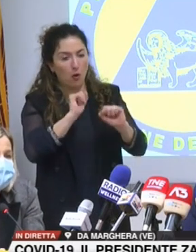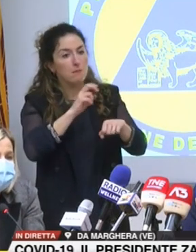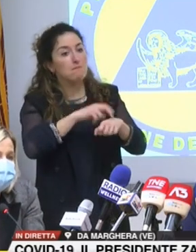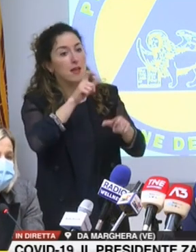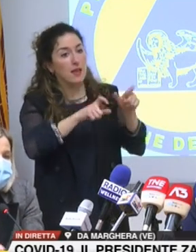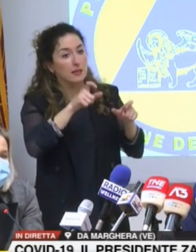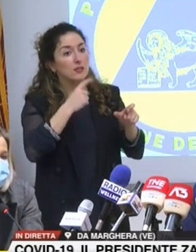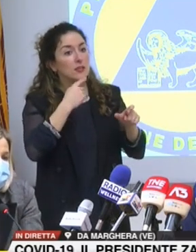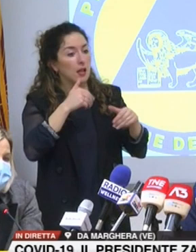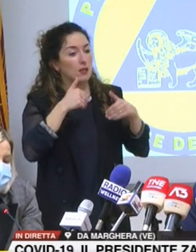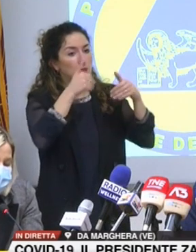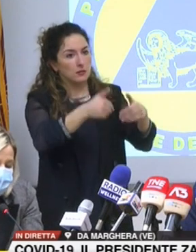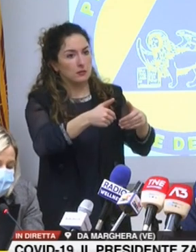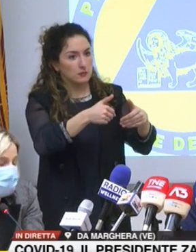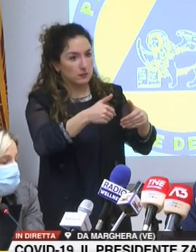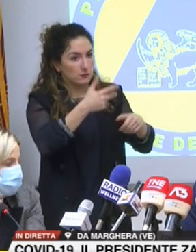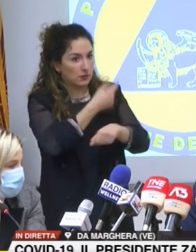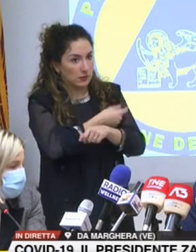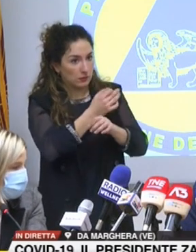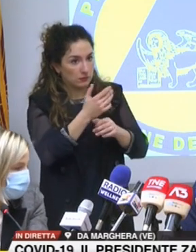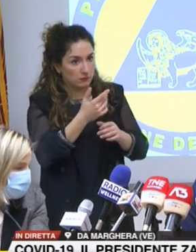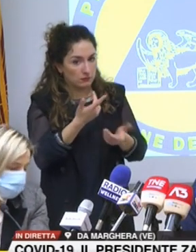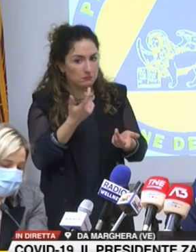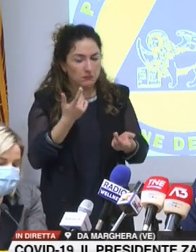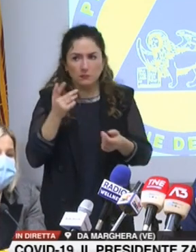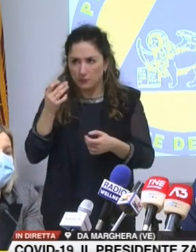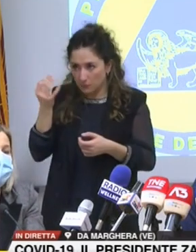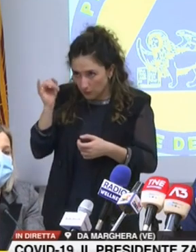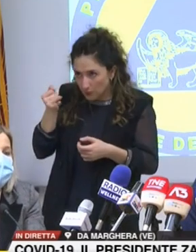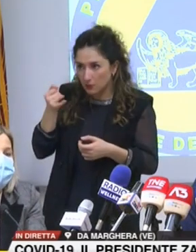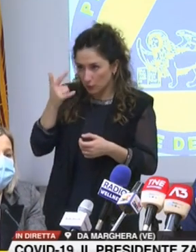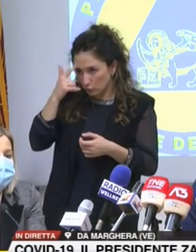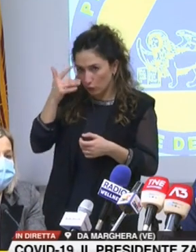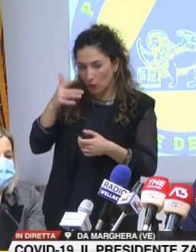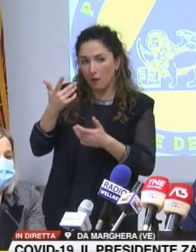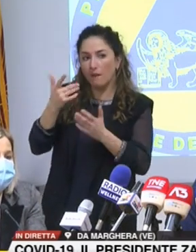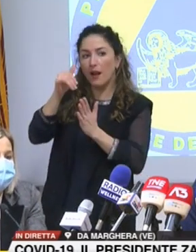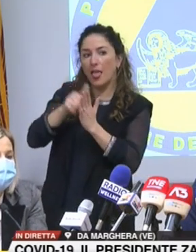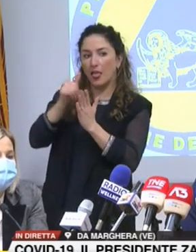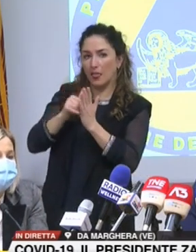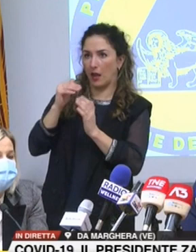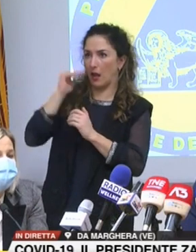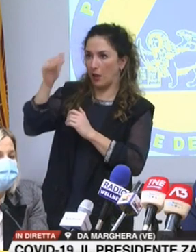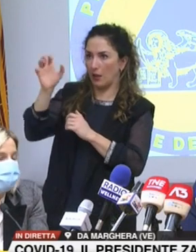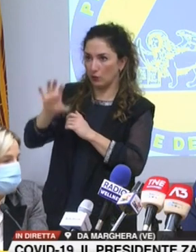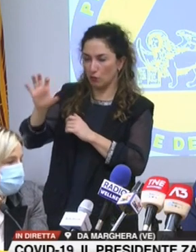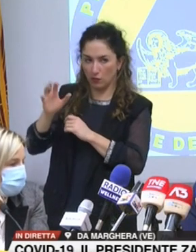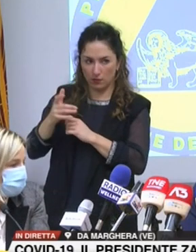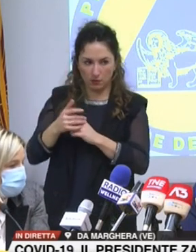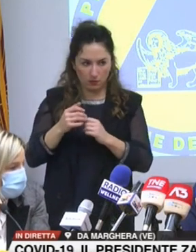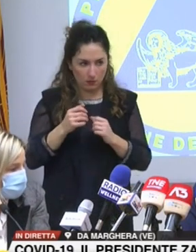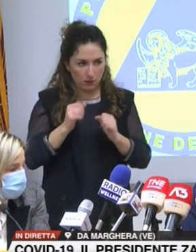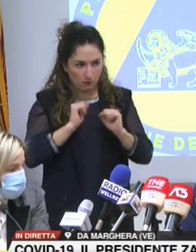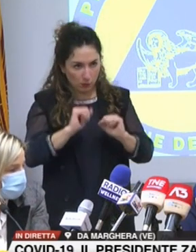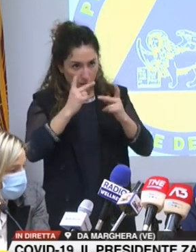hanno aderito subito e hanno deciso di aderire dopo, però verifichiamo. Hanno mandato delle lettere anche alla regione, questa è la prima cosa, la seconda posso provare a dare